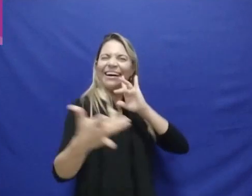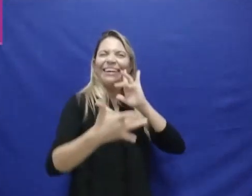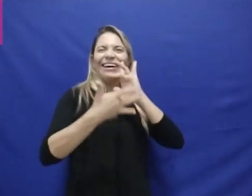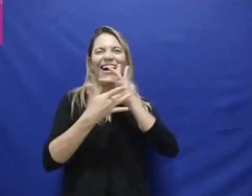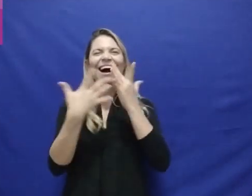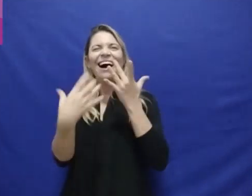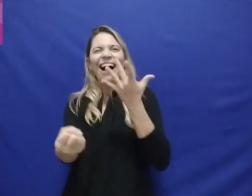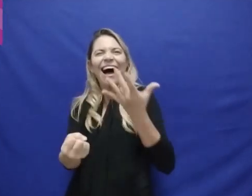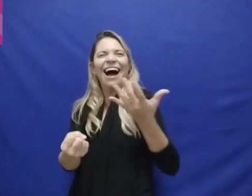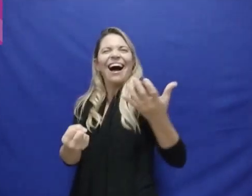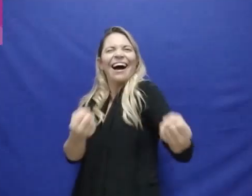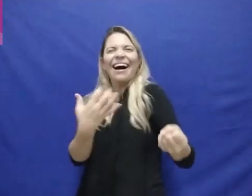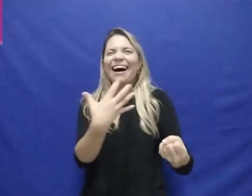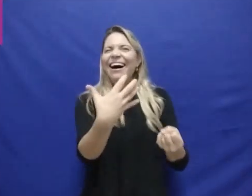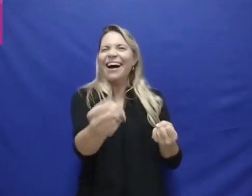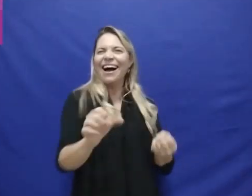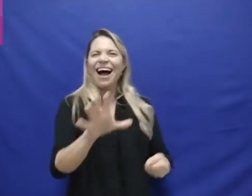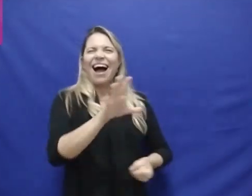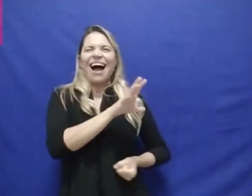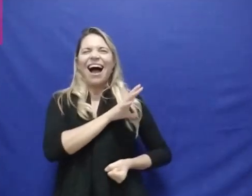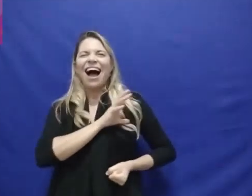espalhar o amor.